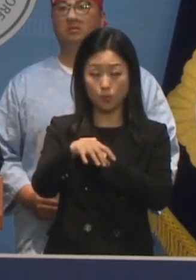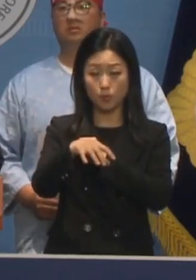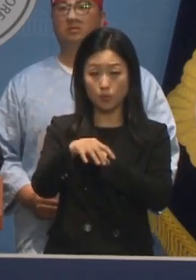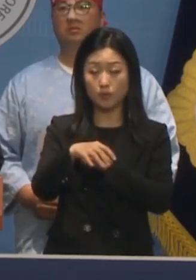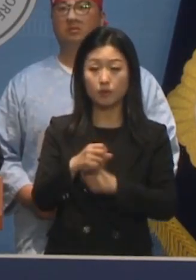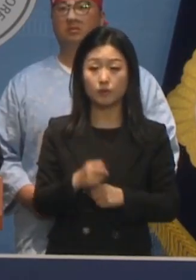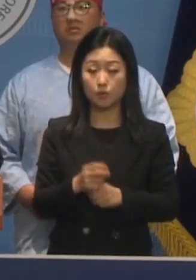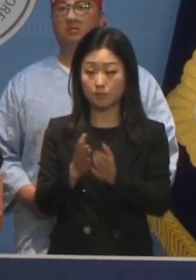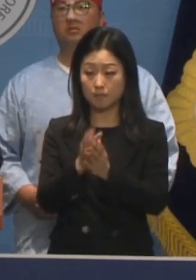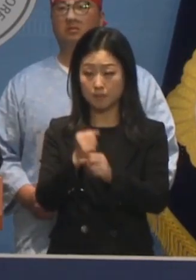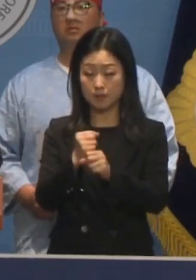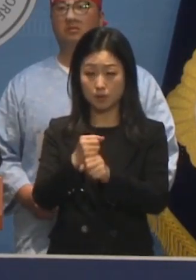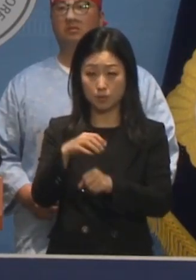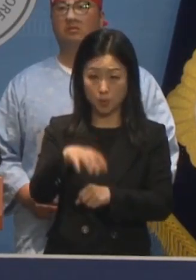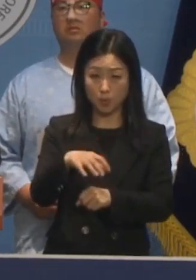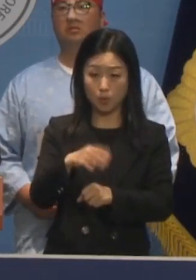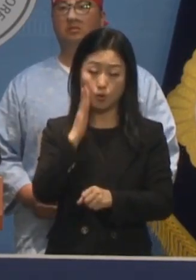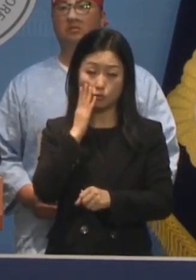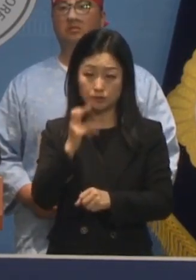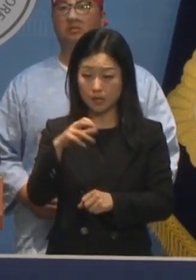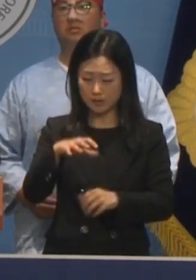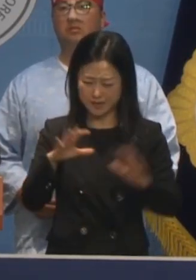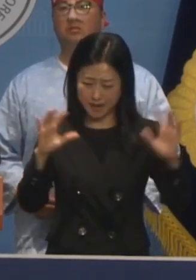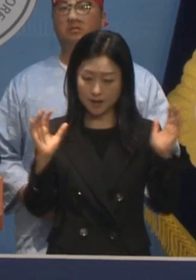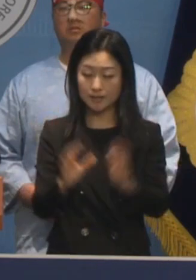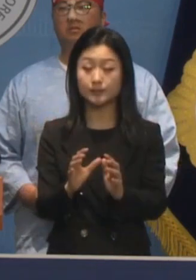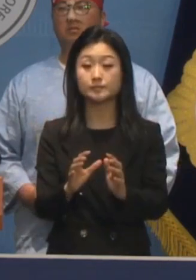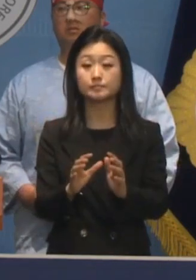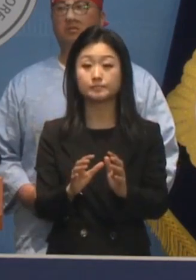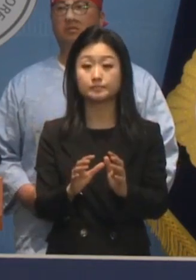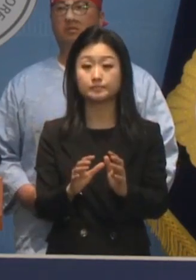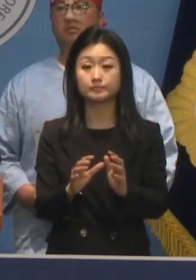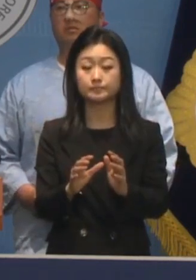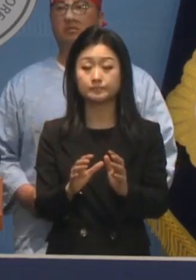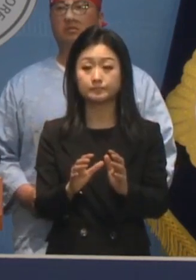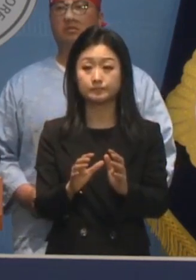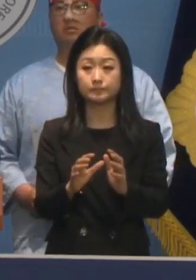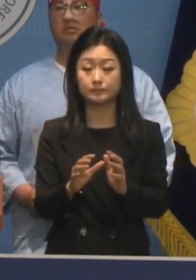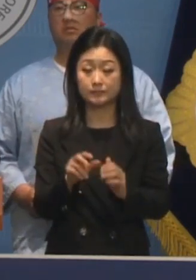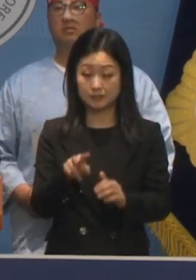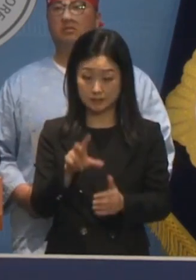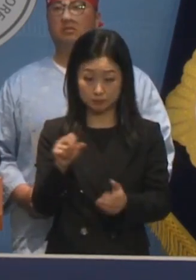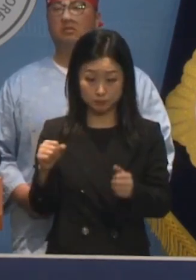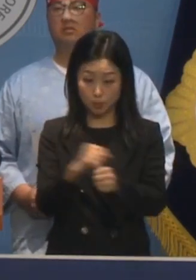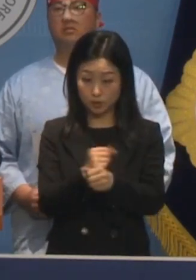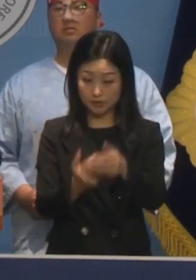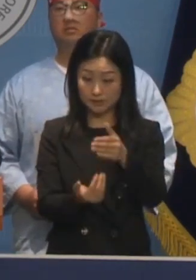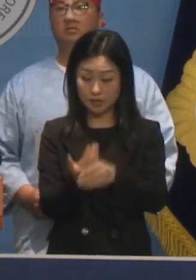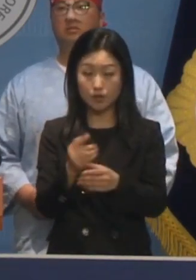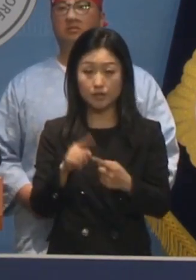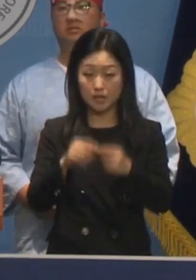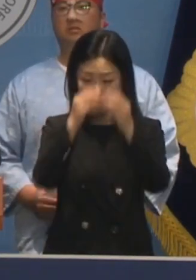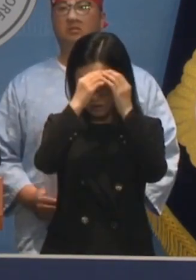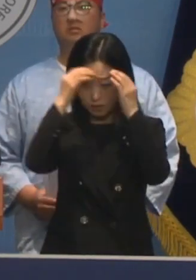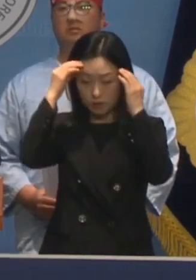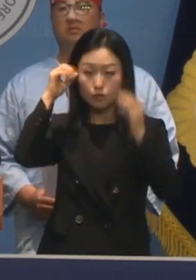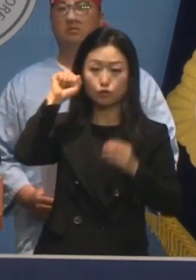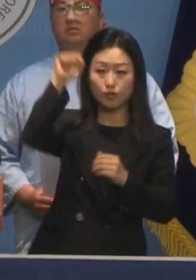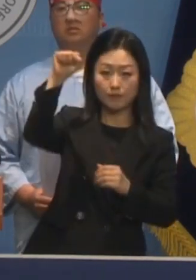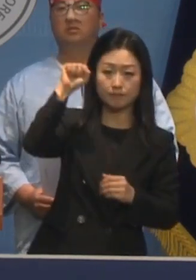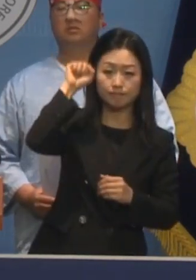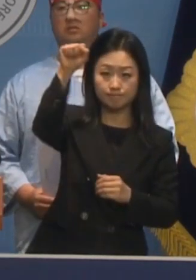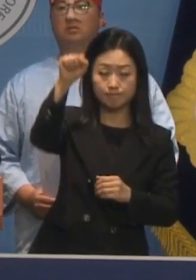지부, 울산 지부 3개 지부가 현중사태, 폭력사태에 대한 규탄대회를 열